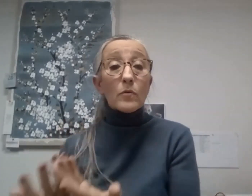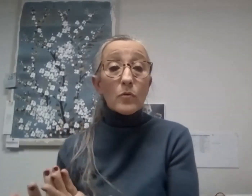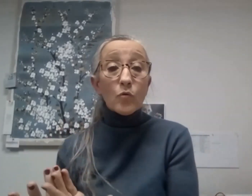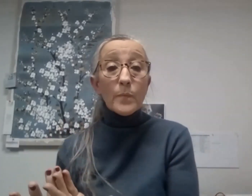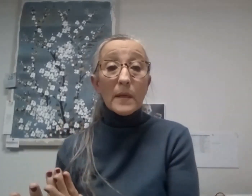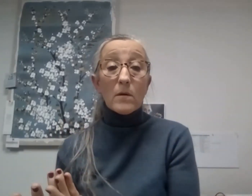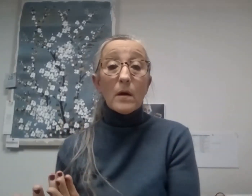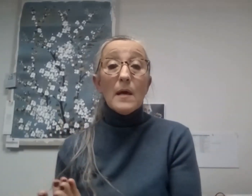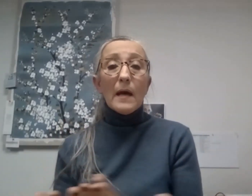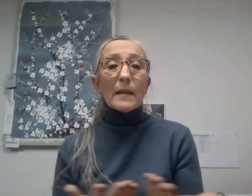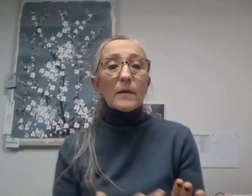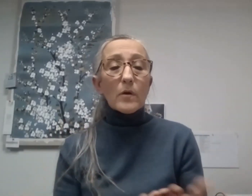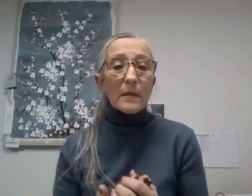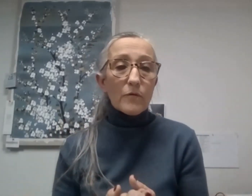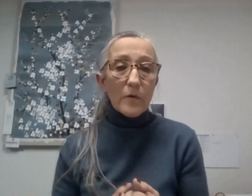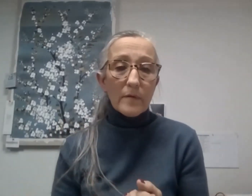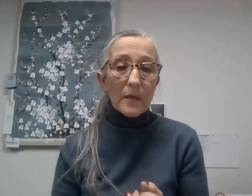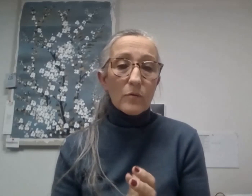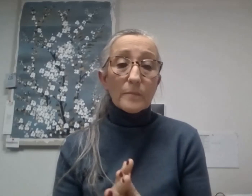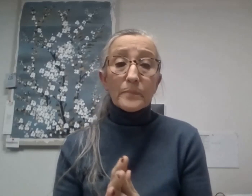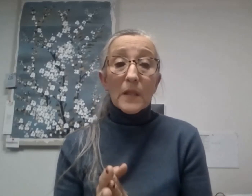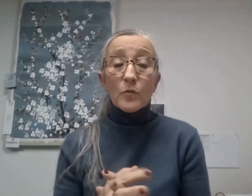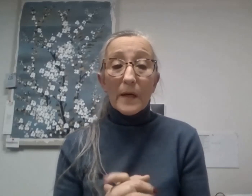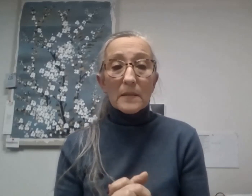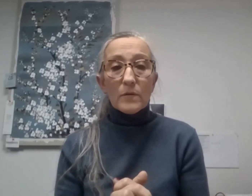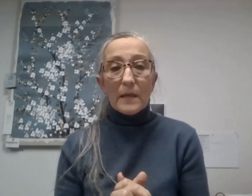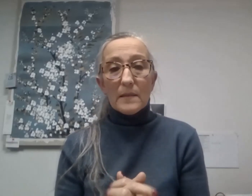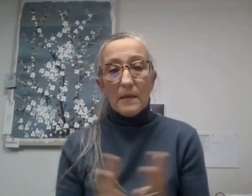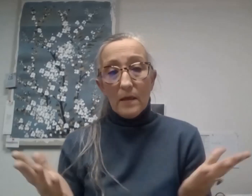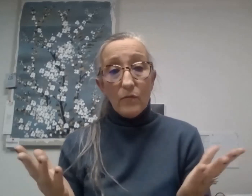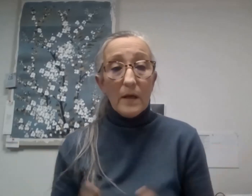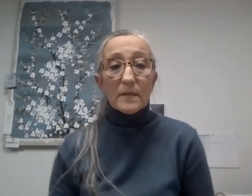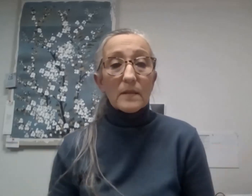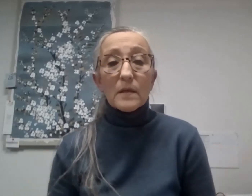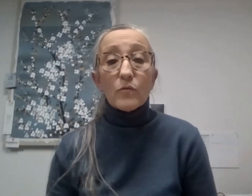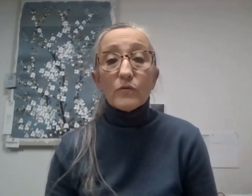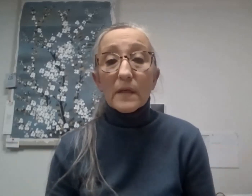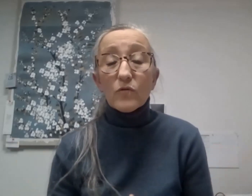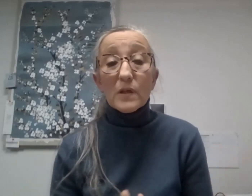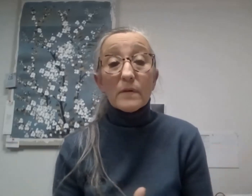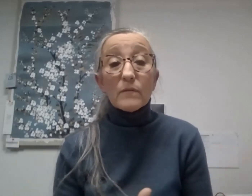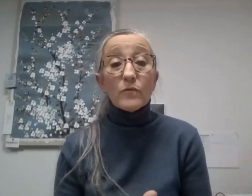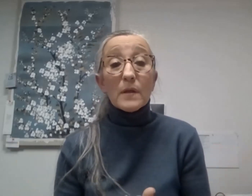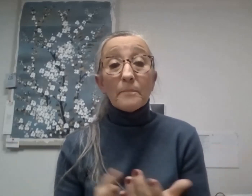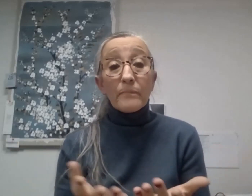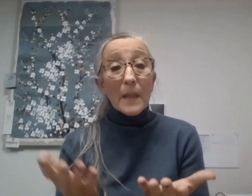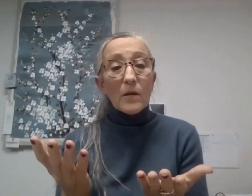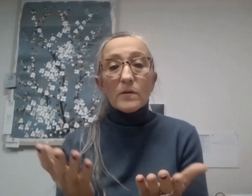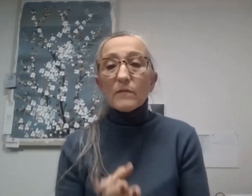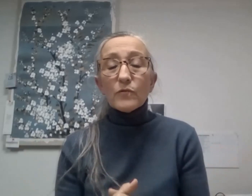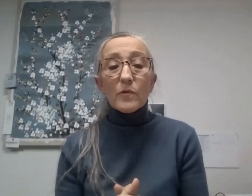comment rendre le groupe meilleur à l'accueil d'un enfant avec une particularité. Et voilà, c'était le conseil que j'avais à vous